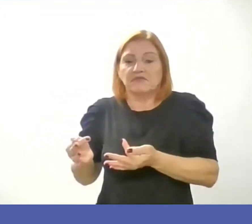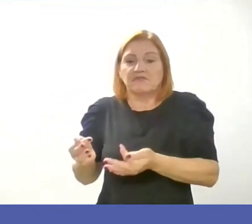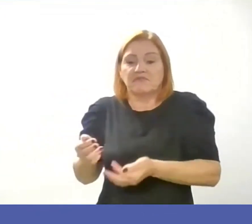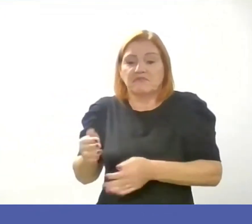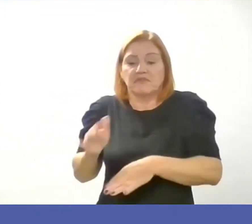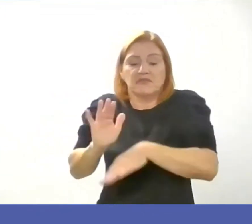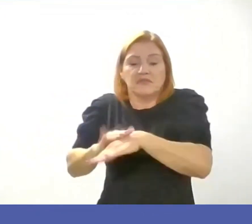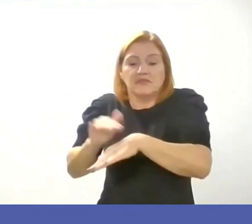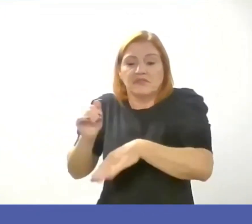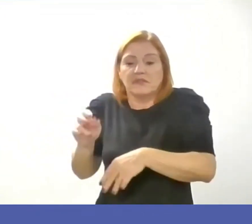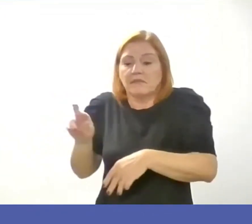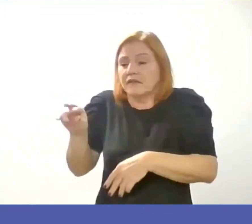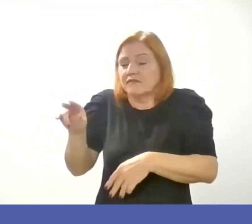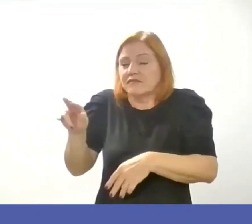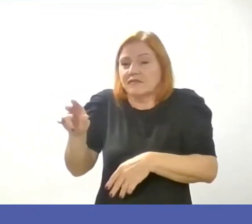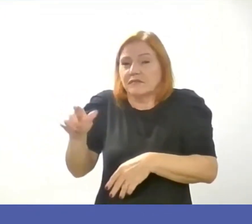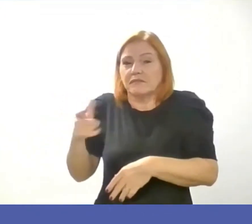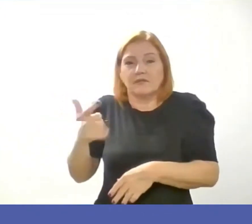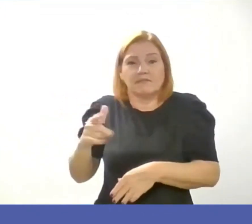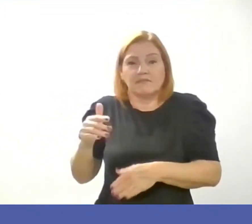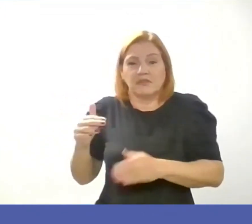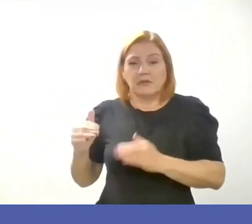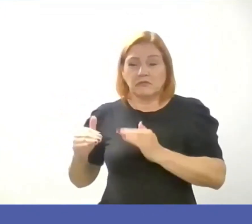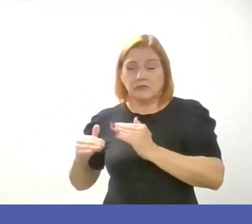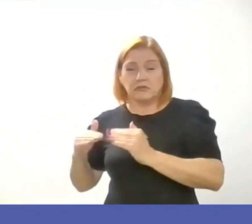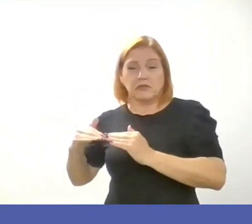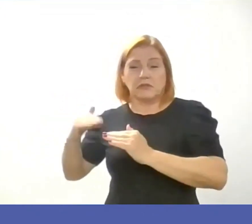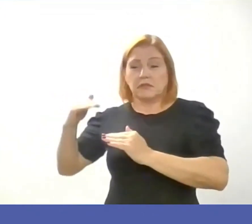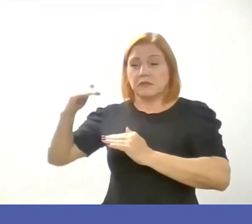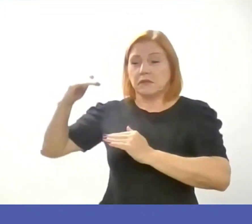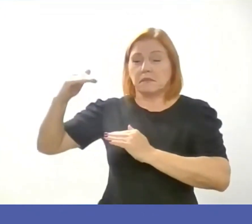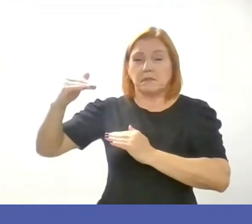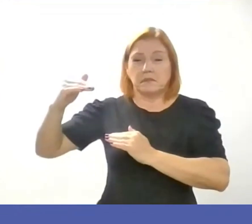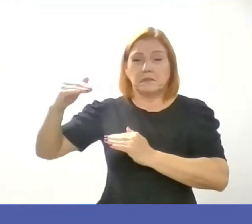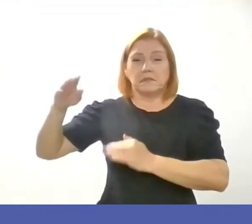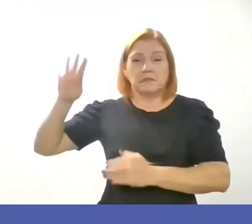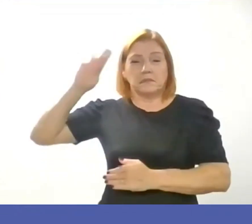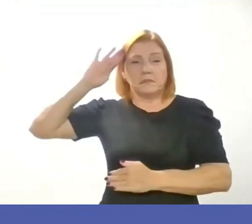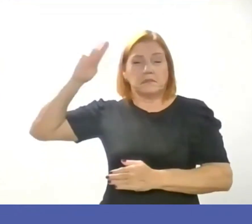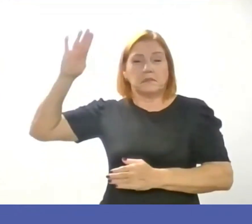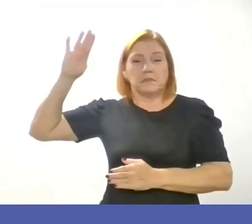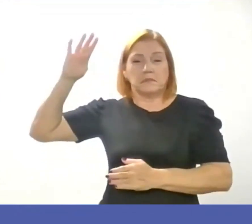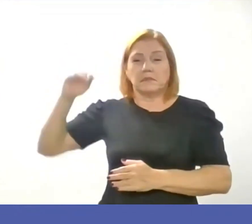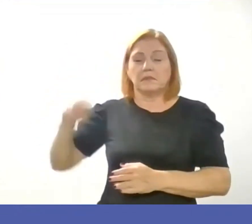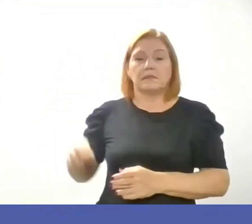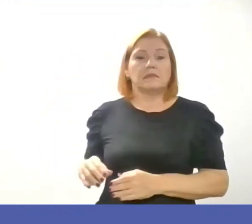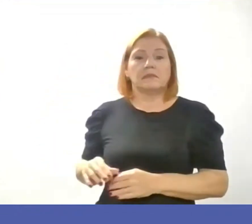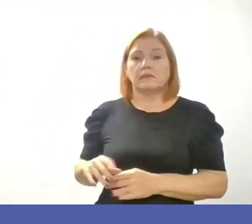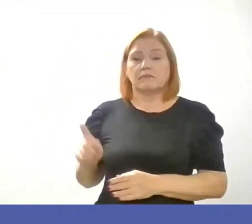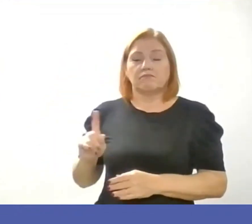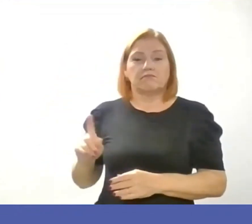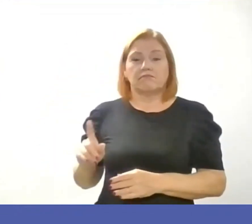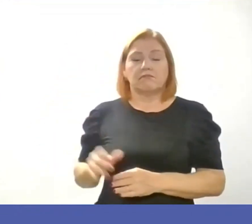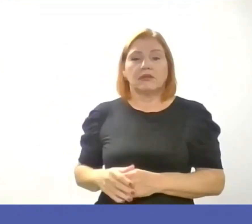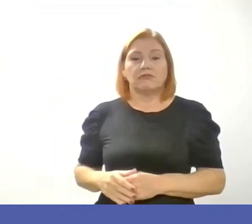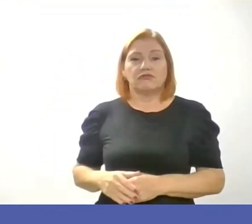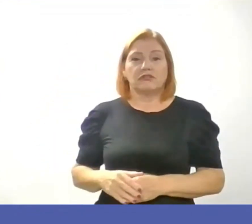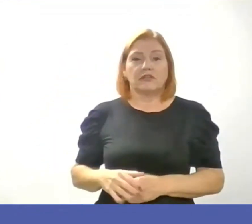havia hierarquia entre eles, não havia títulos e não havia clericalismo entre